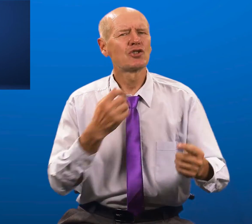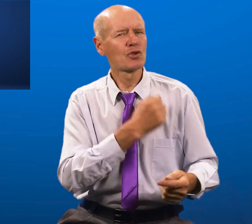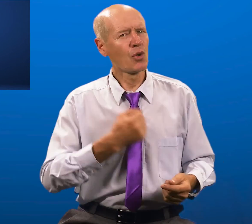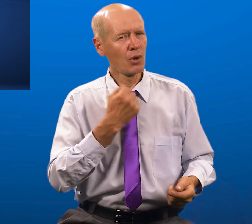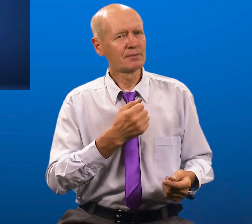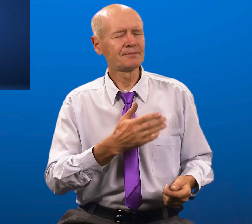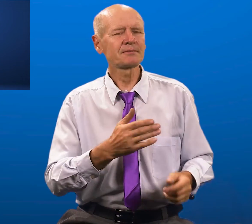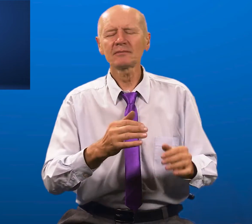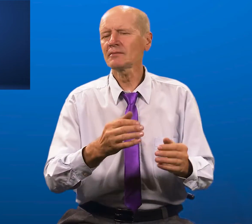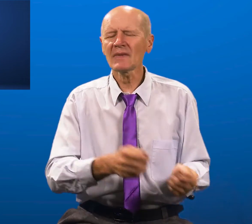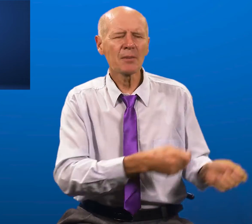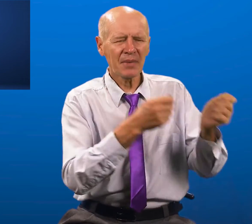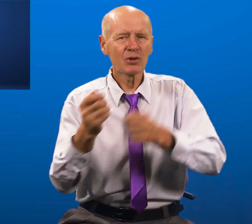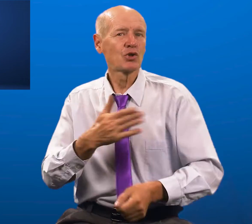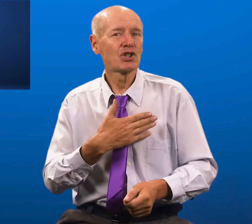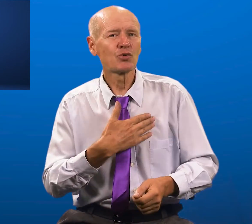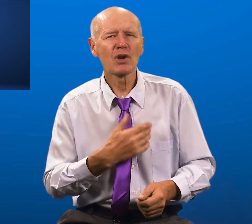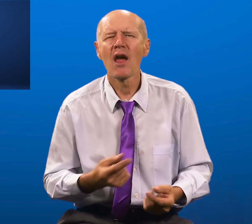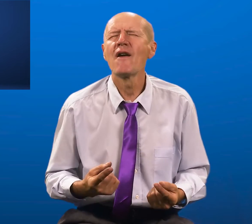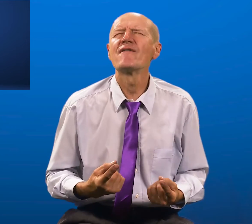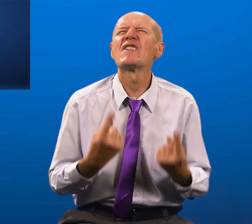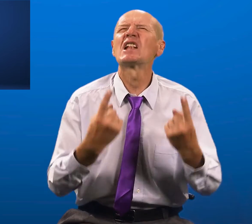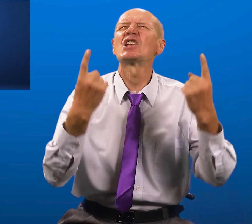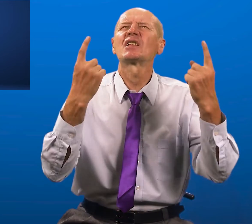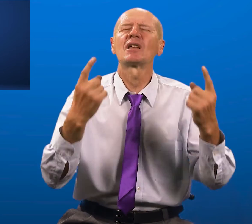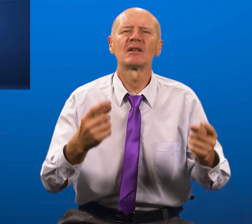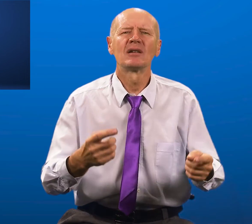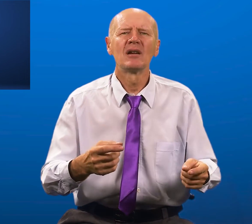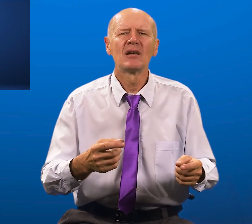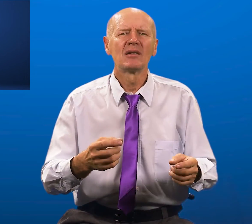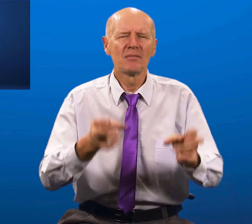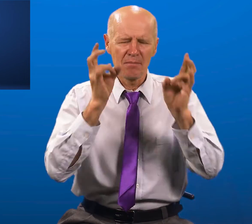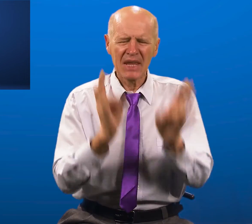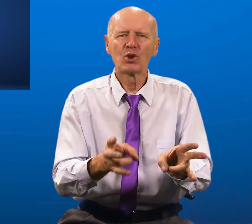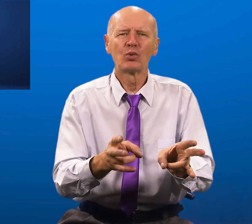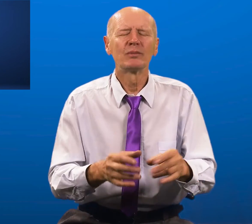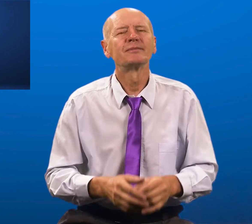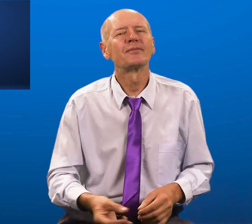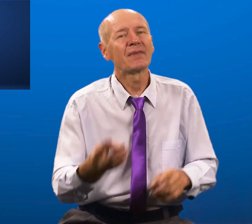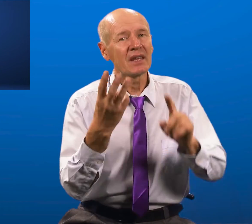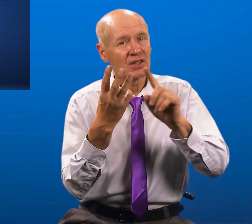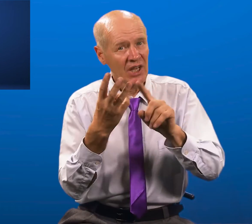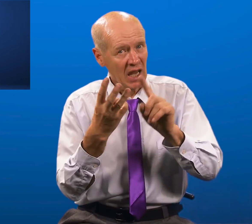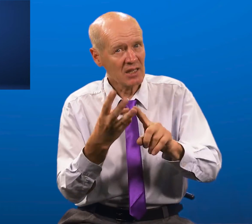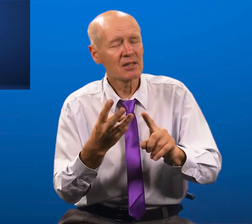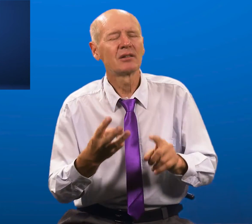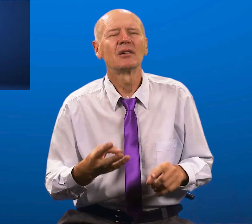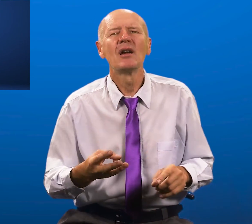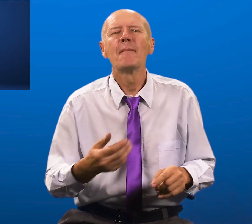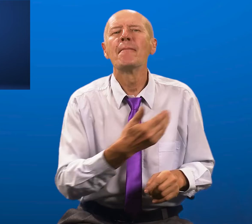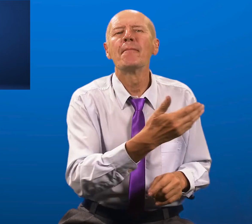приносит душе наибольший вред. И третий аргумент против искушения – это то,